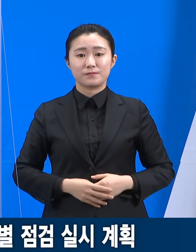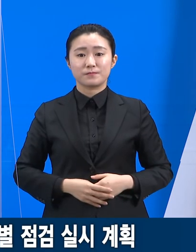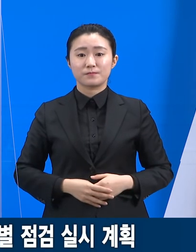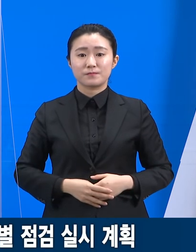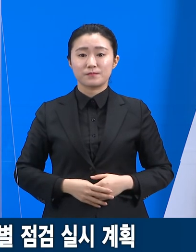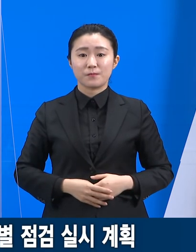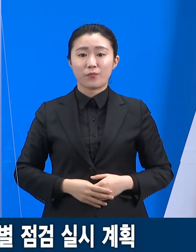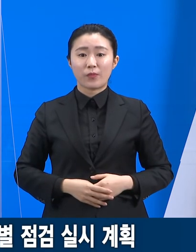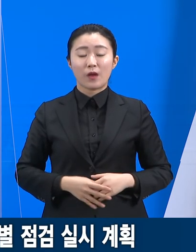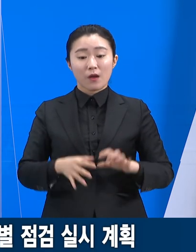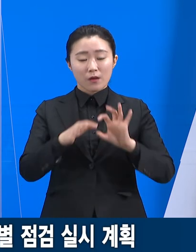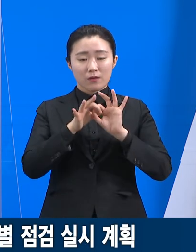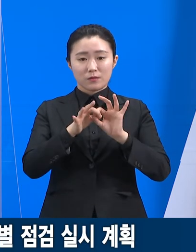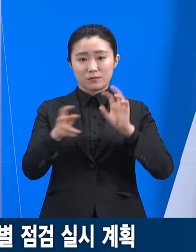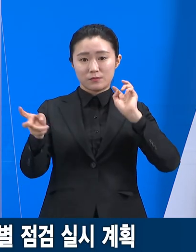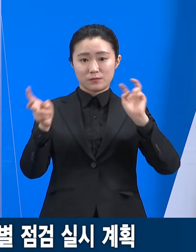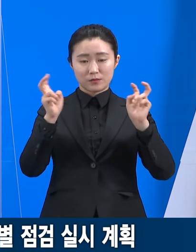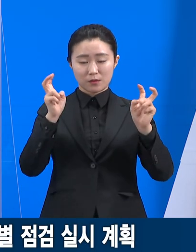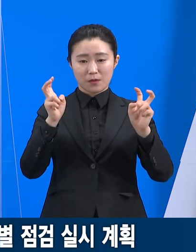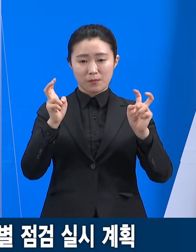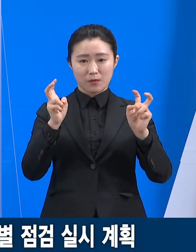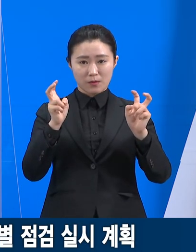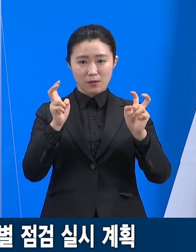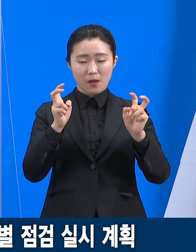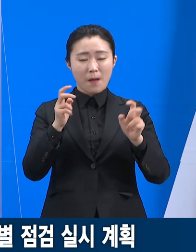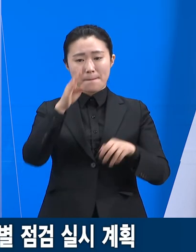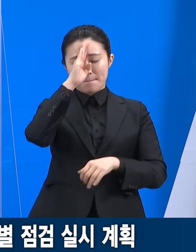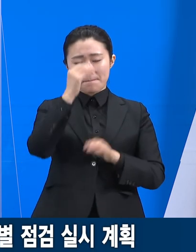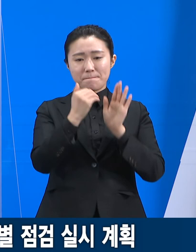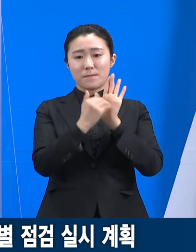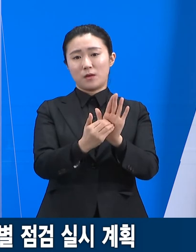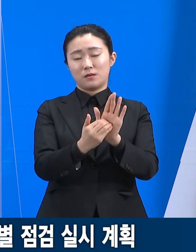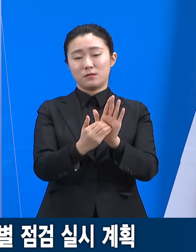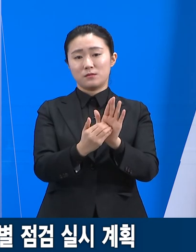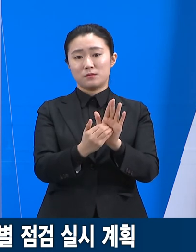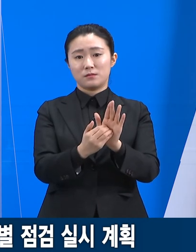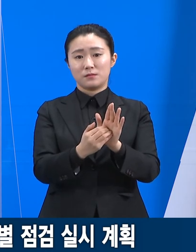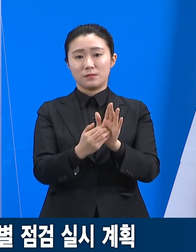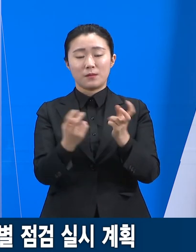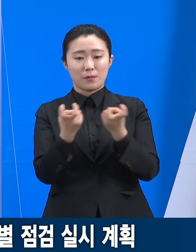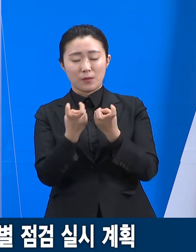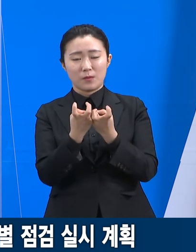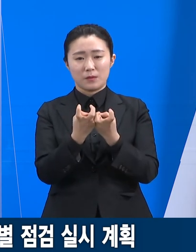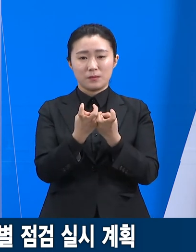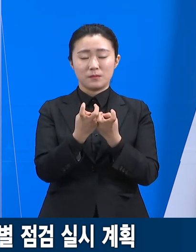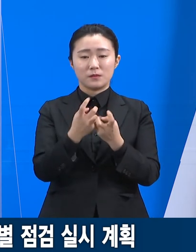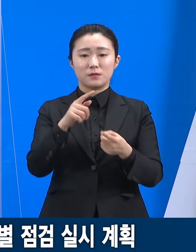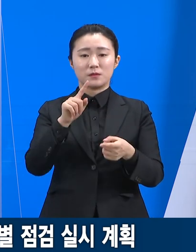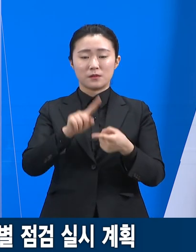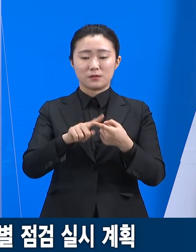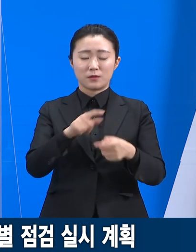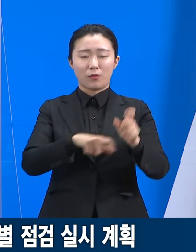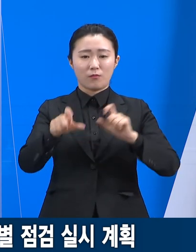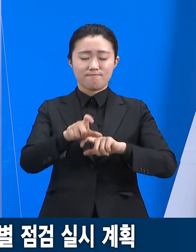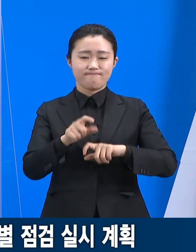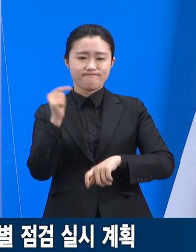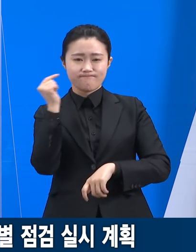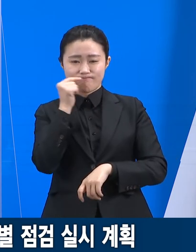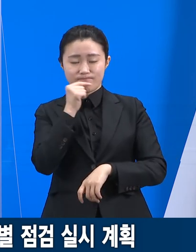조치를 강화하겠습니다. 정부는 5인 이상의 외국인을 고용하고 기숙사를